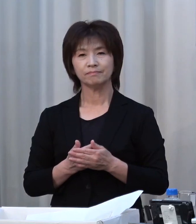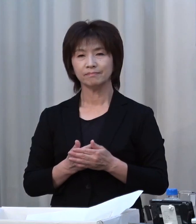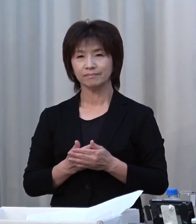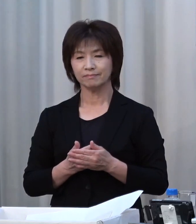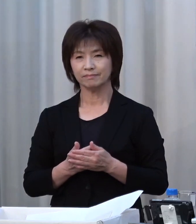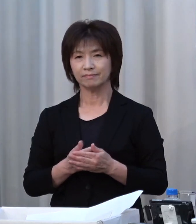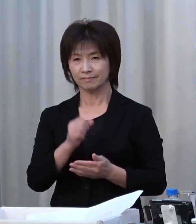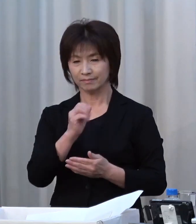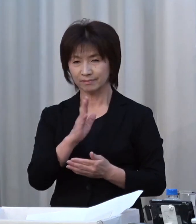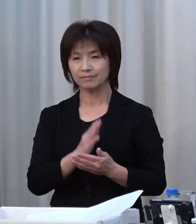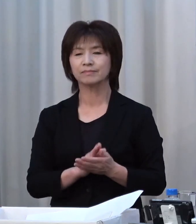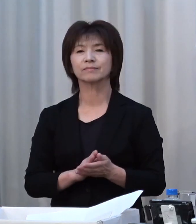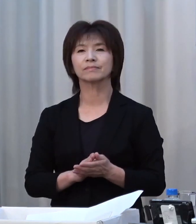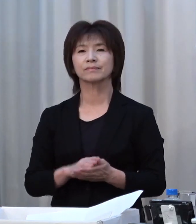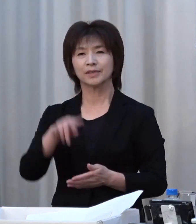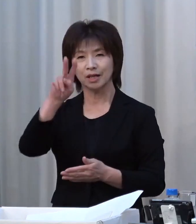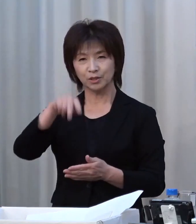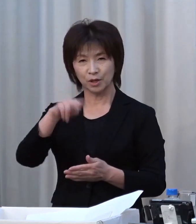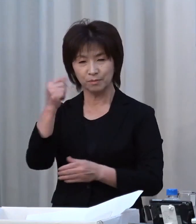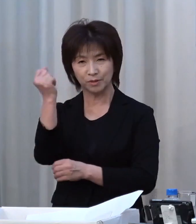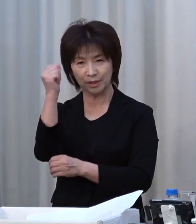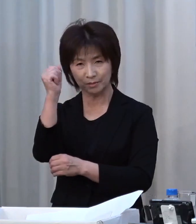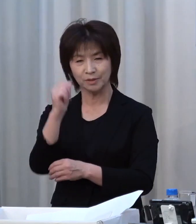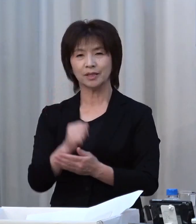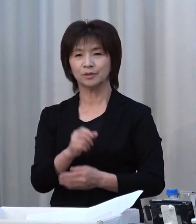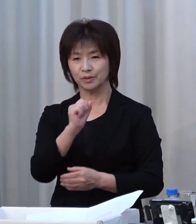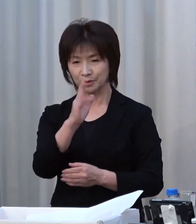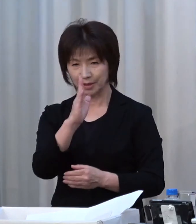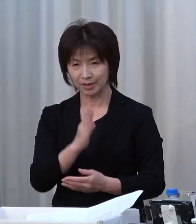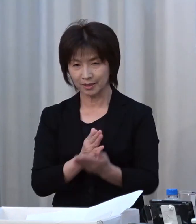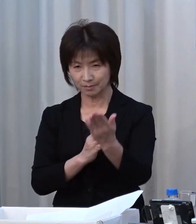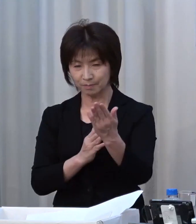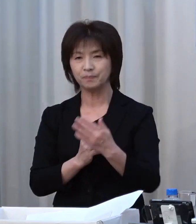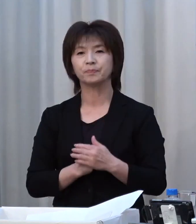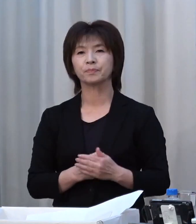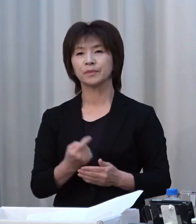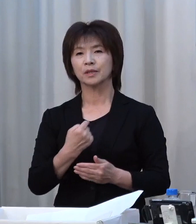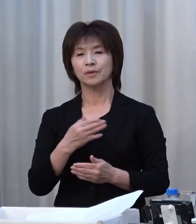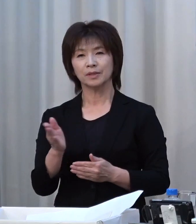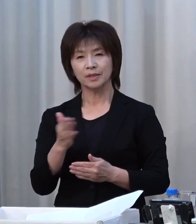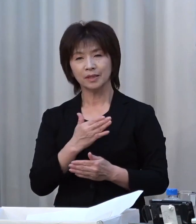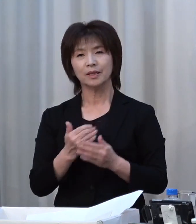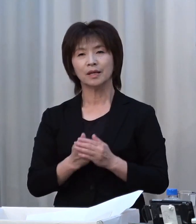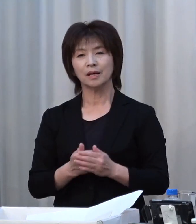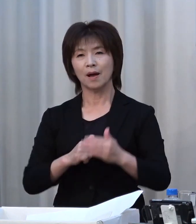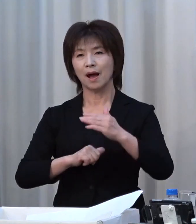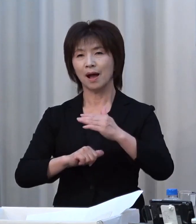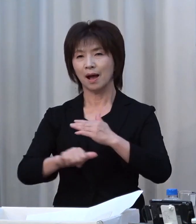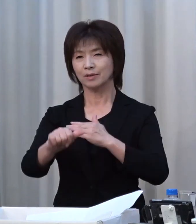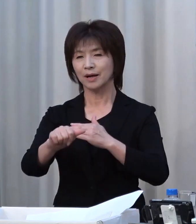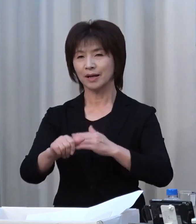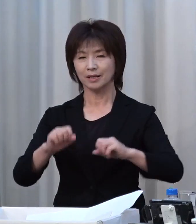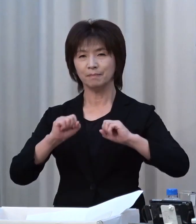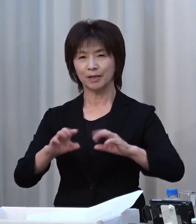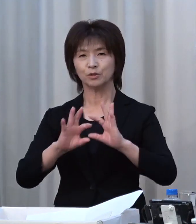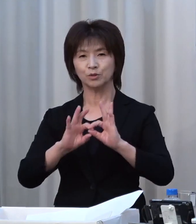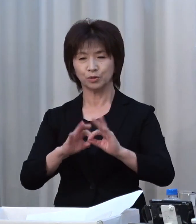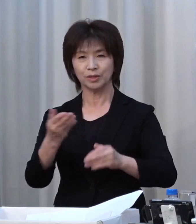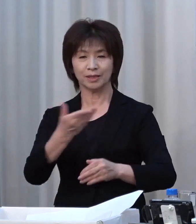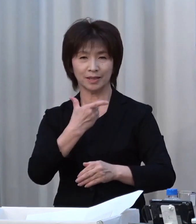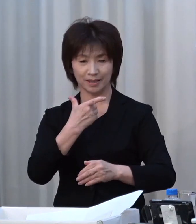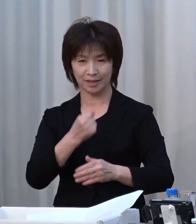はい、よろしくお願いします。 読売新聞の貝塚です。よろしくお願いします。私からアクアラインマラソンについてなんですけれども、